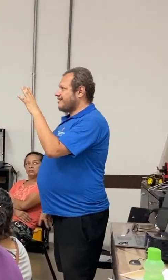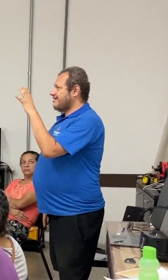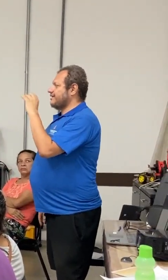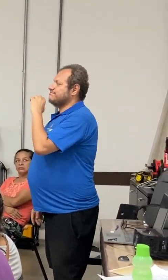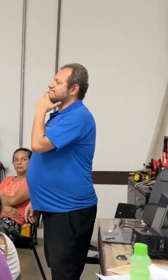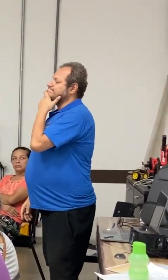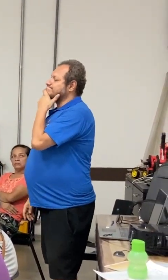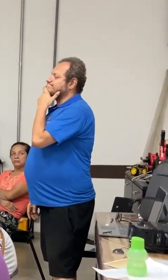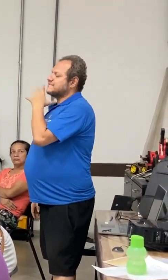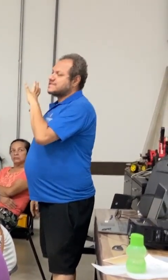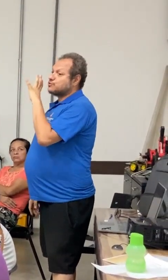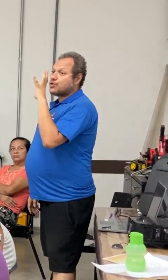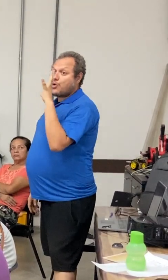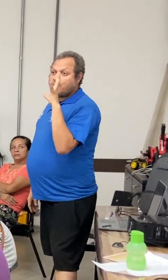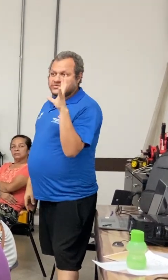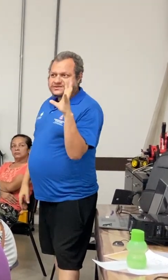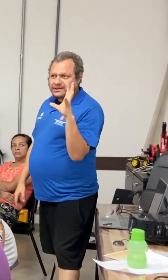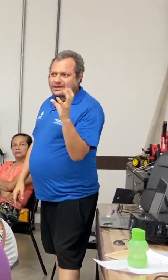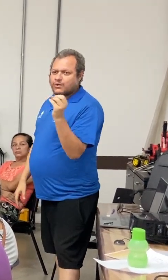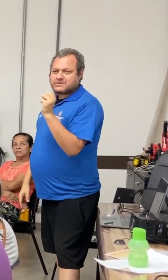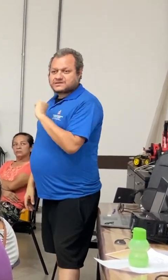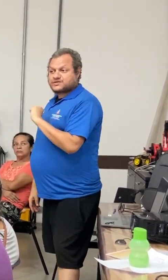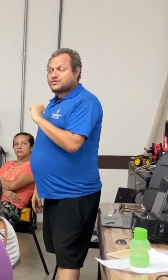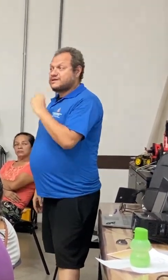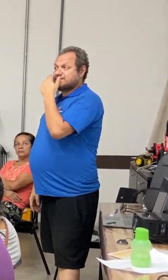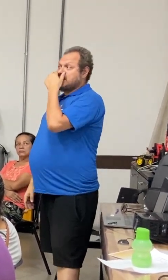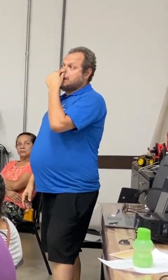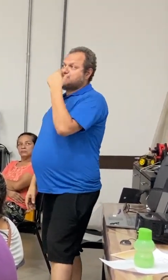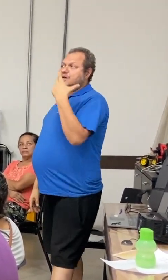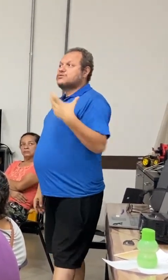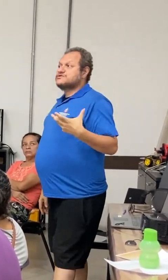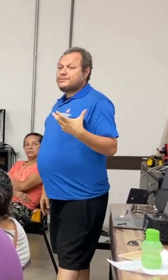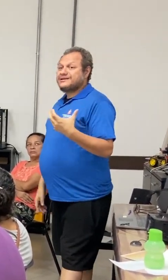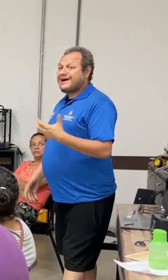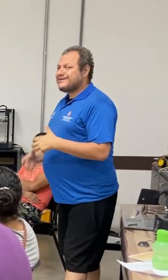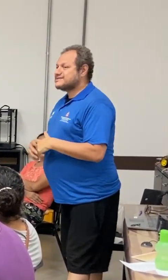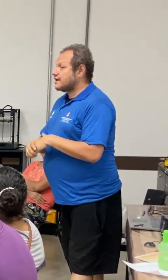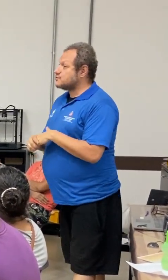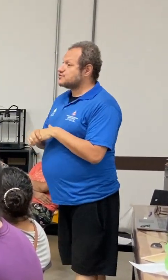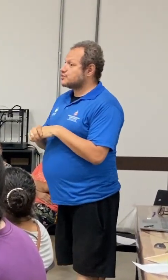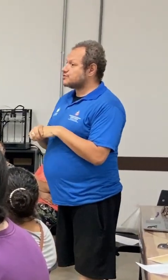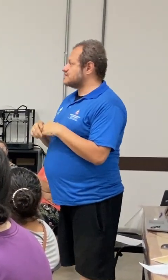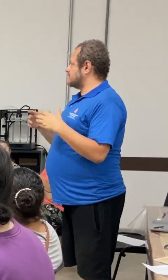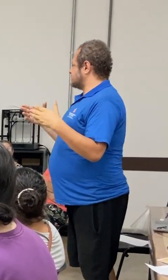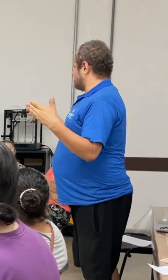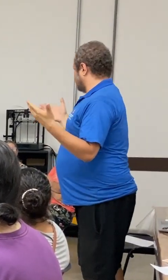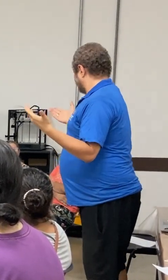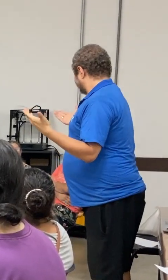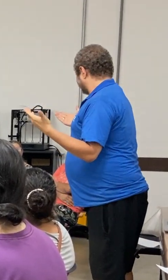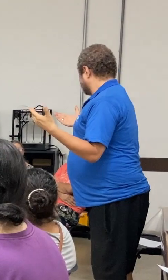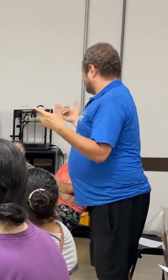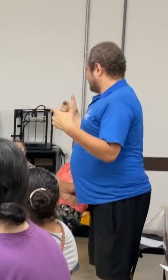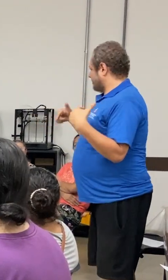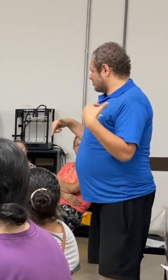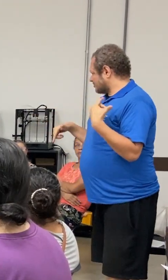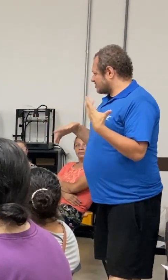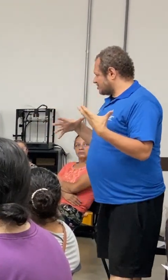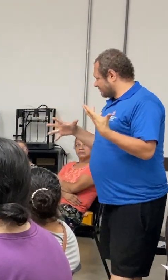Ele, segundo consta em algumas questões, tinha alguns familiares que eram surdos, sabiam? Lembra disso que a gente viu